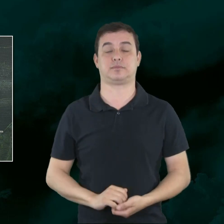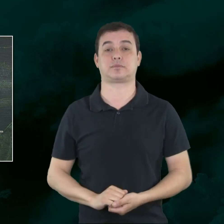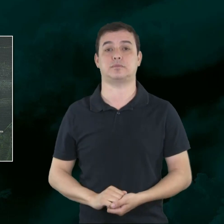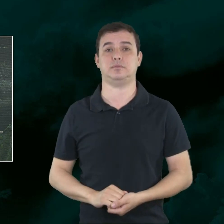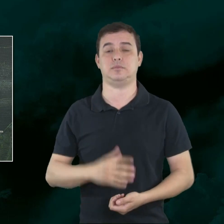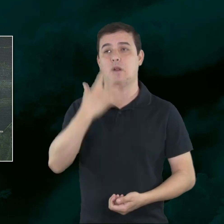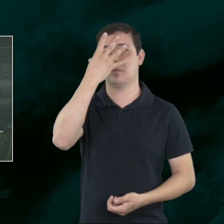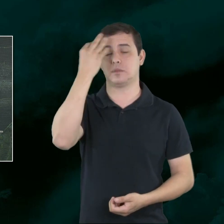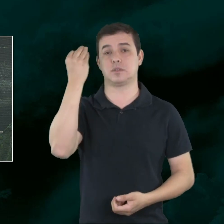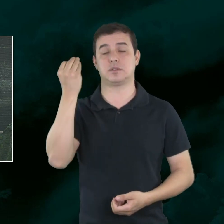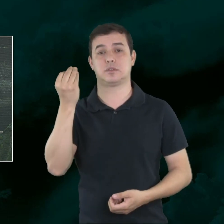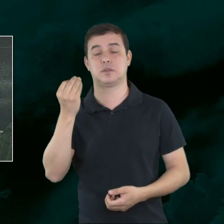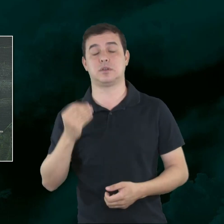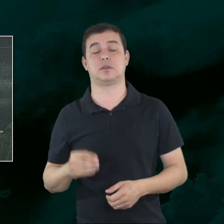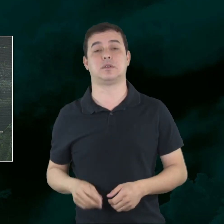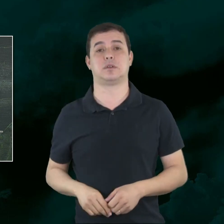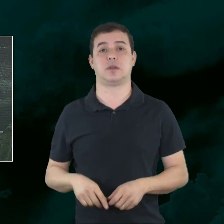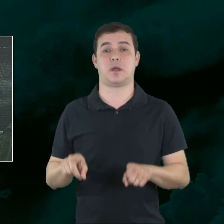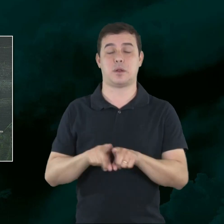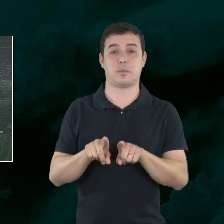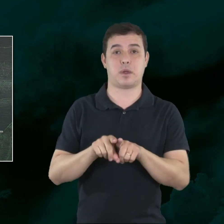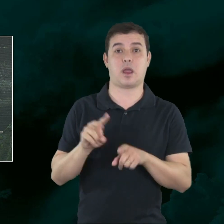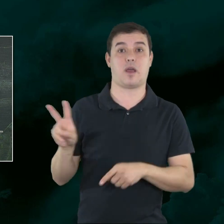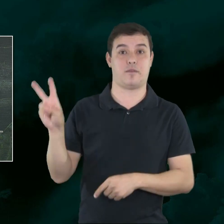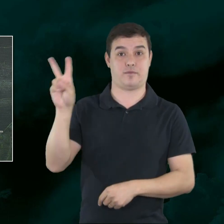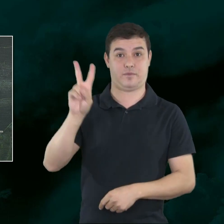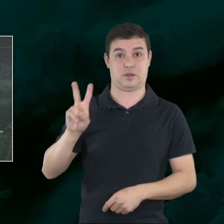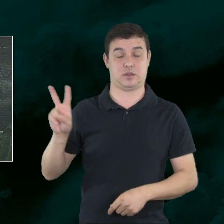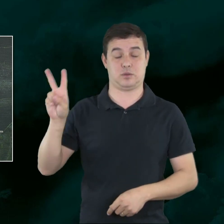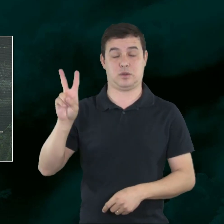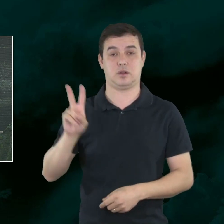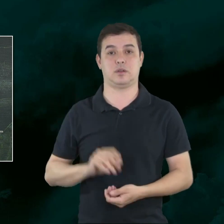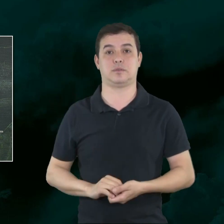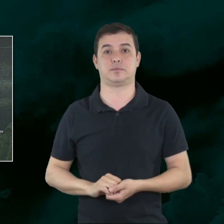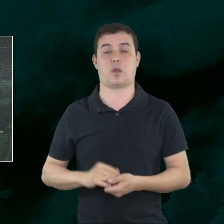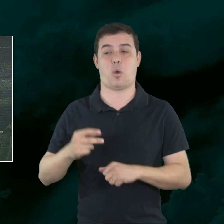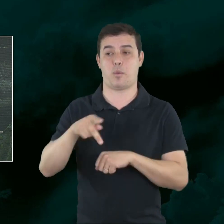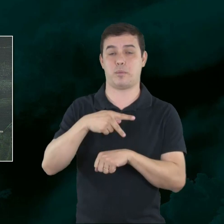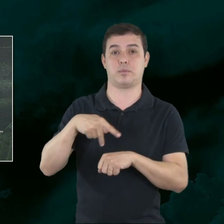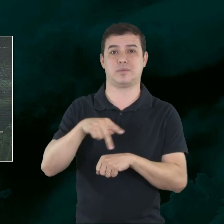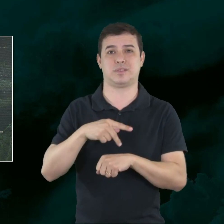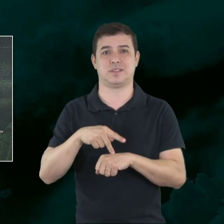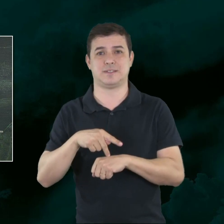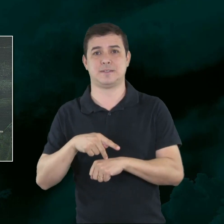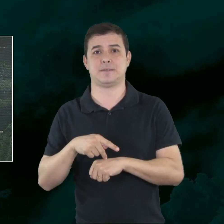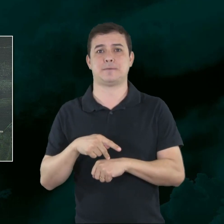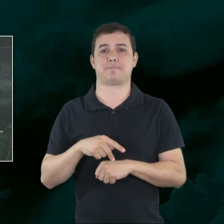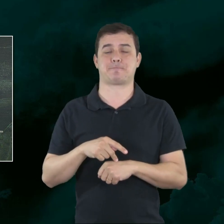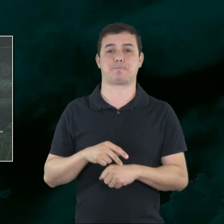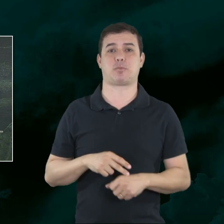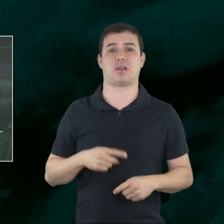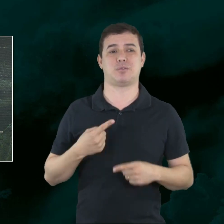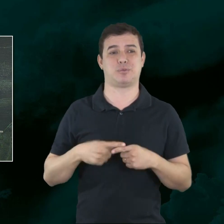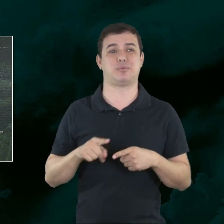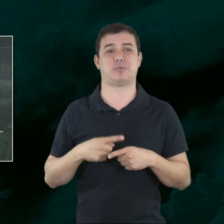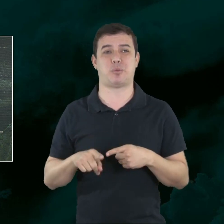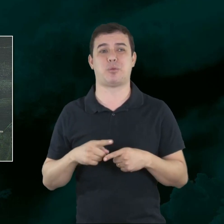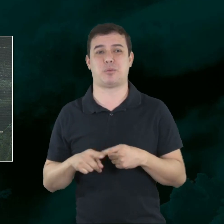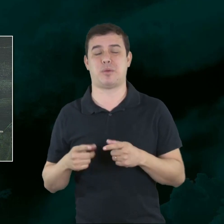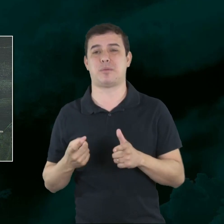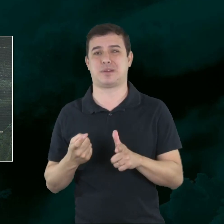da oferta para Venezuela, um país em crise, e nós